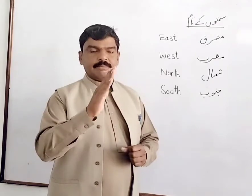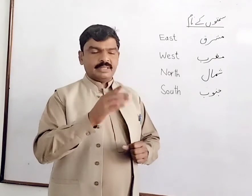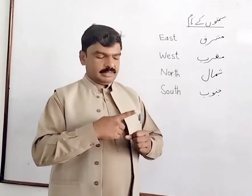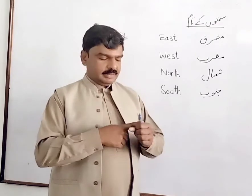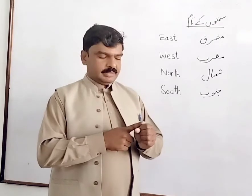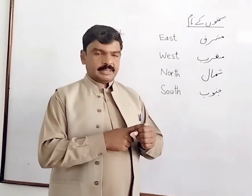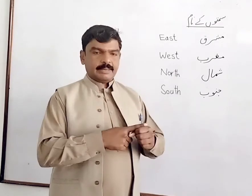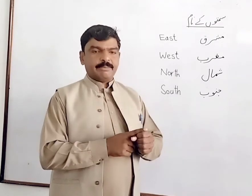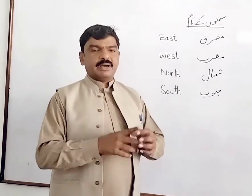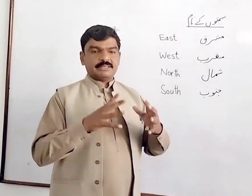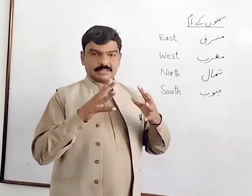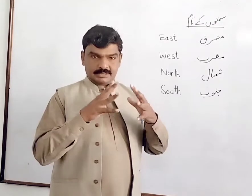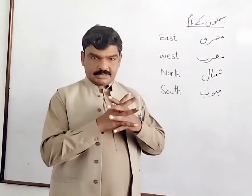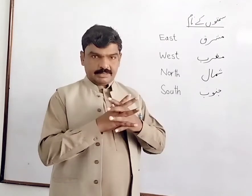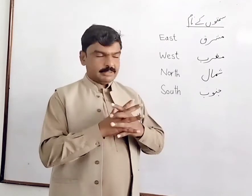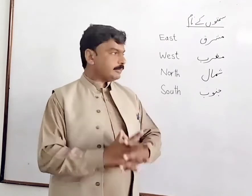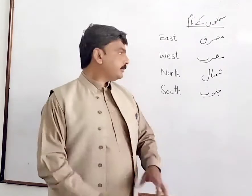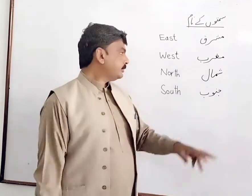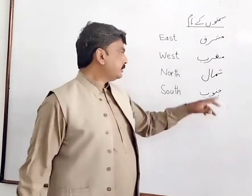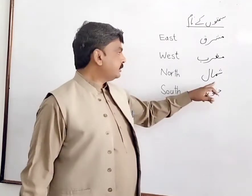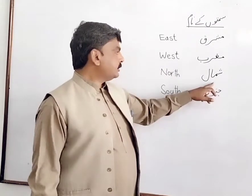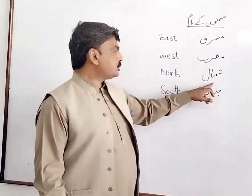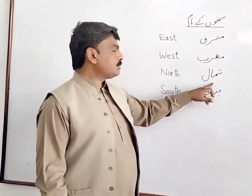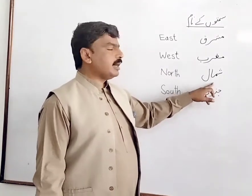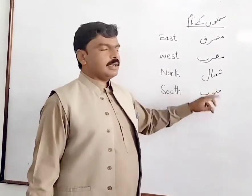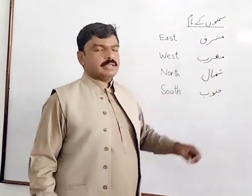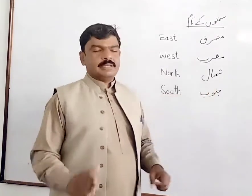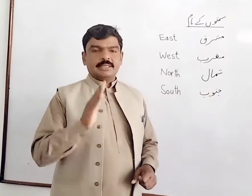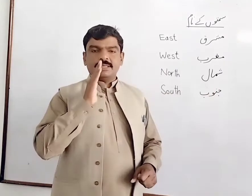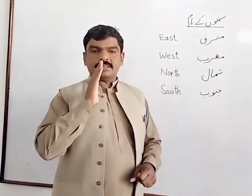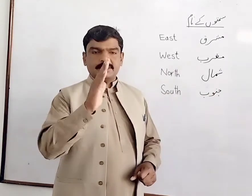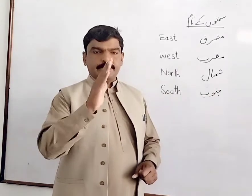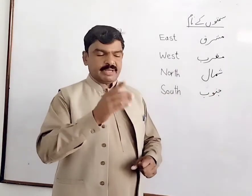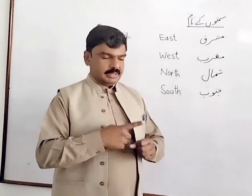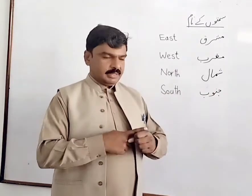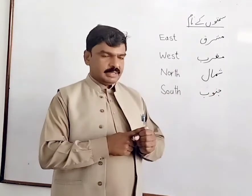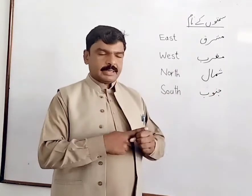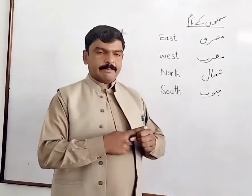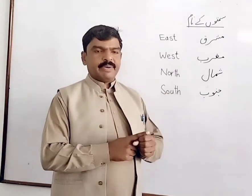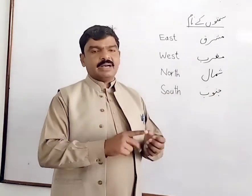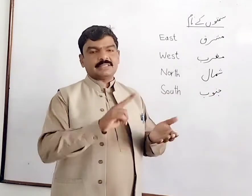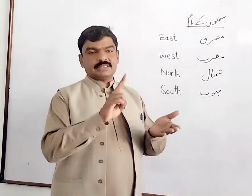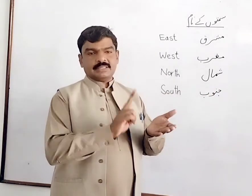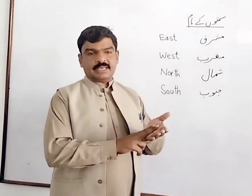सिमत, कंपास, डब्ल्यू। शुमार, सिमत, कंपास,